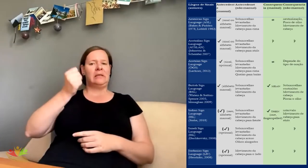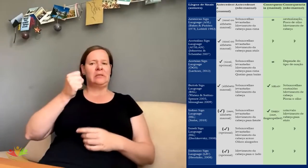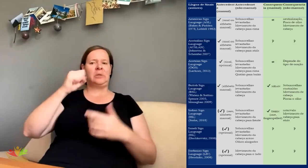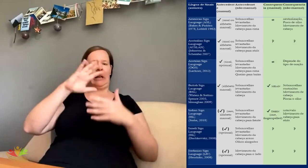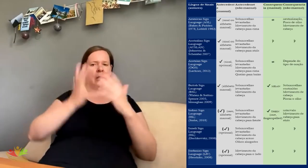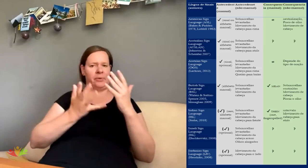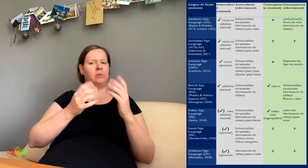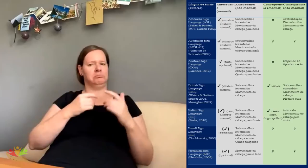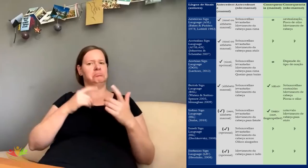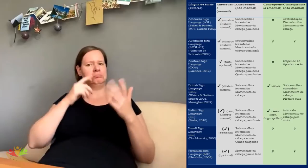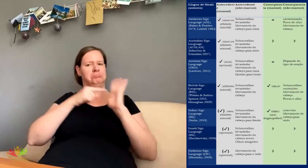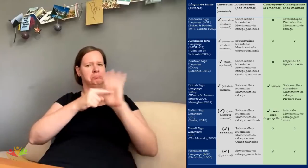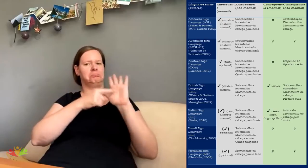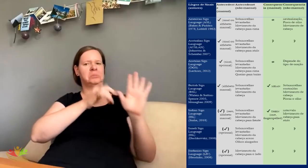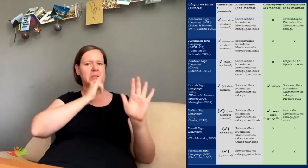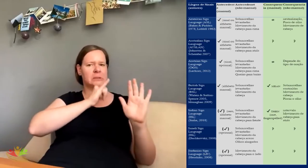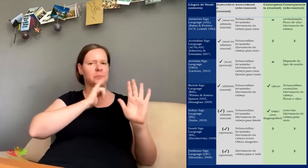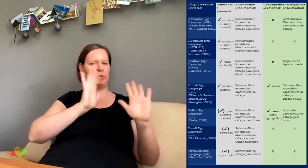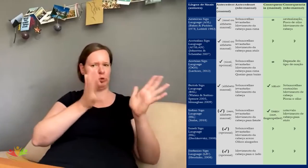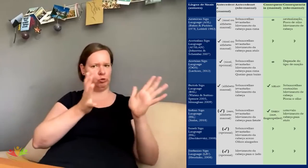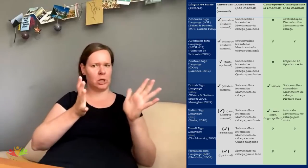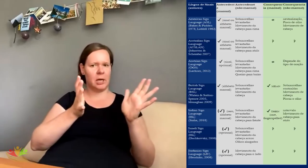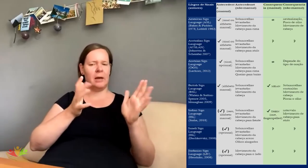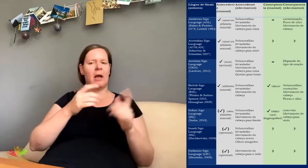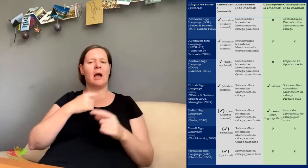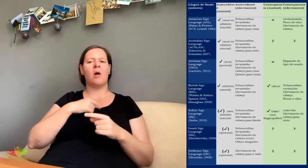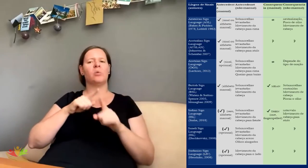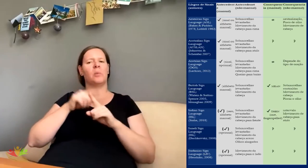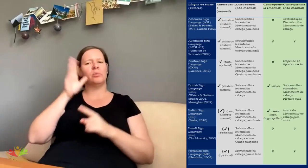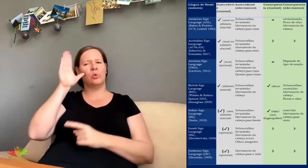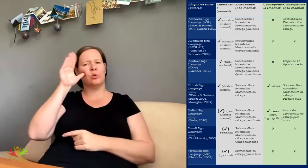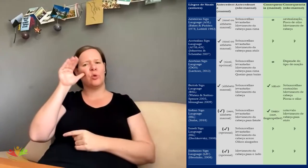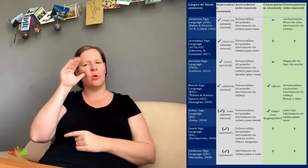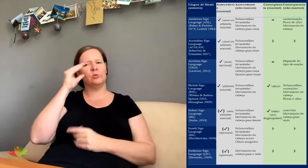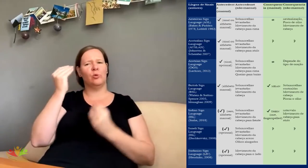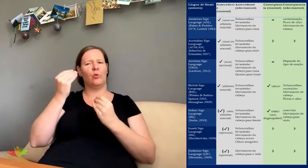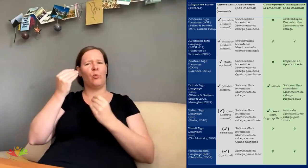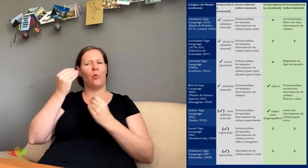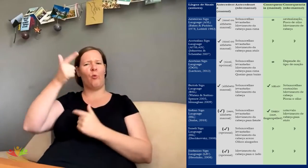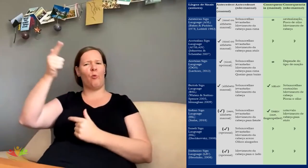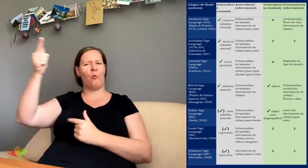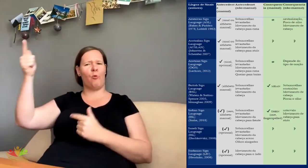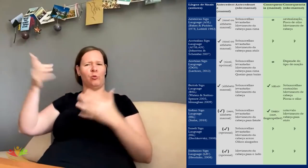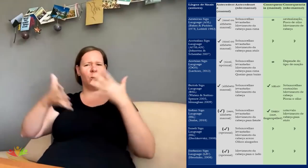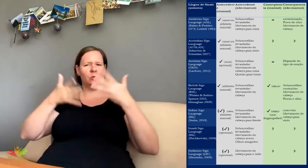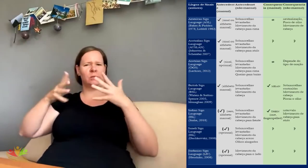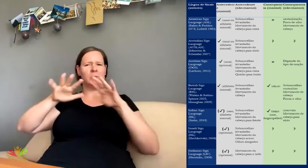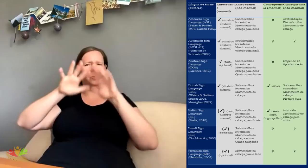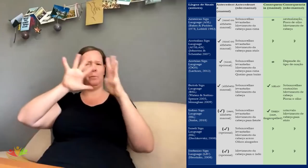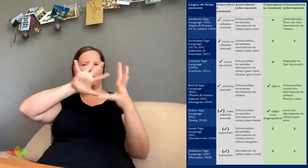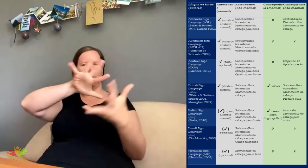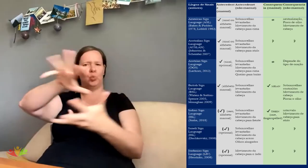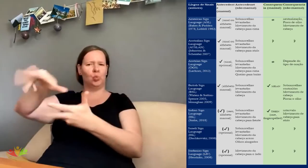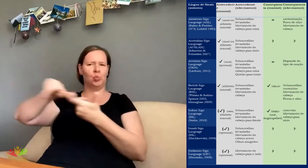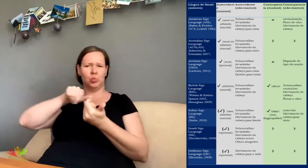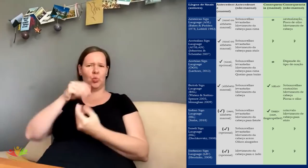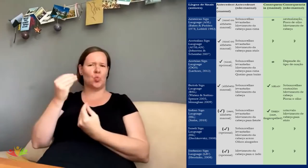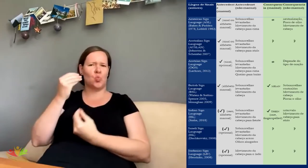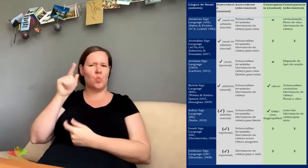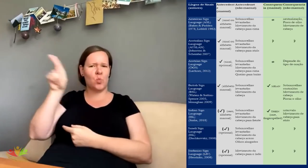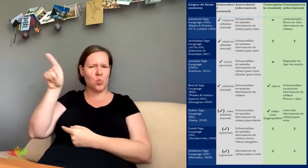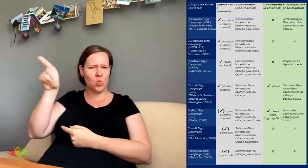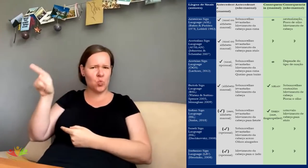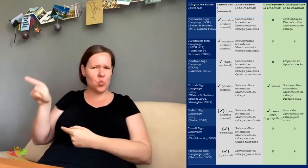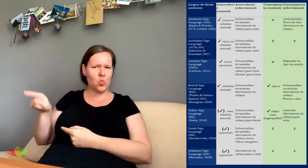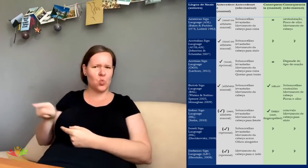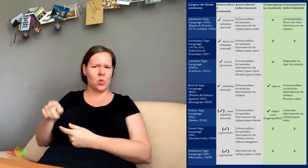A gente não tem nenhuma outra informação adicional. Então, será que é sempre assim, com a conjunção e essa marca não manual? Ou existem outras maneiras também